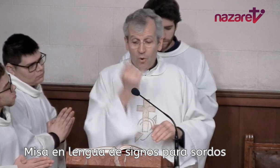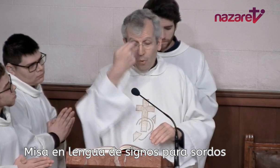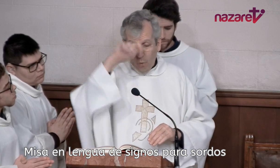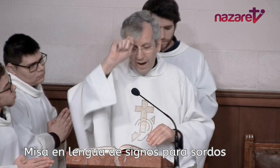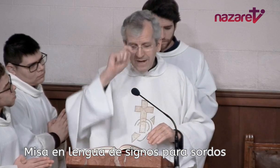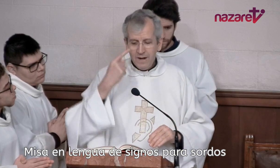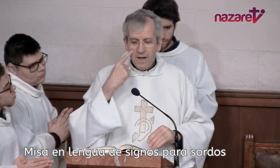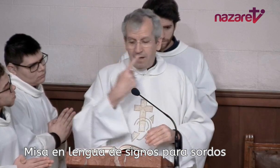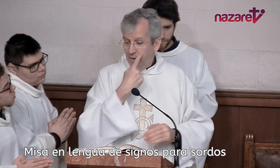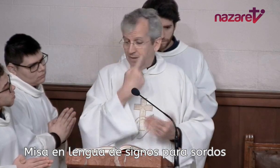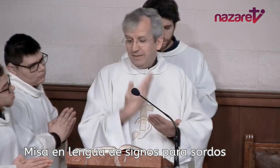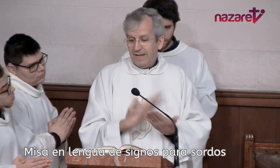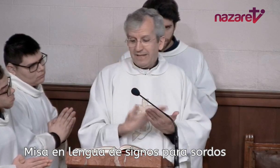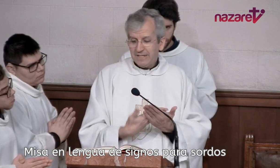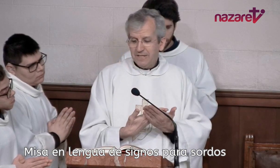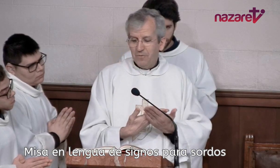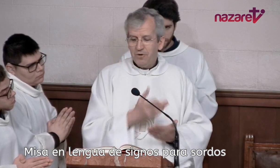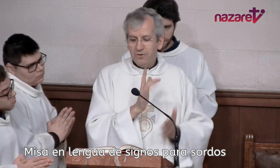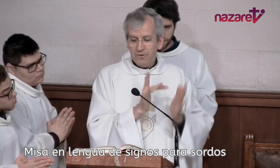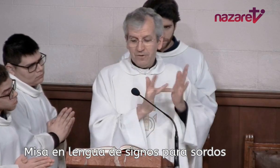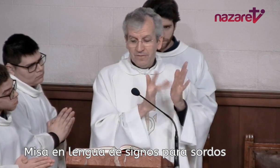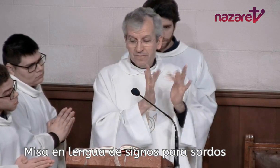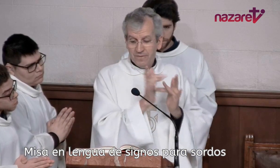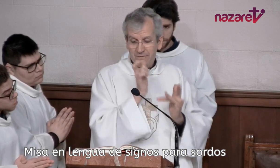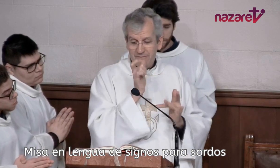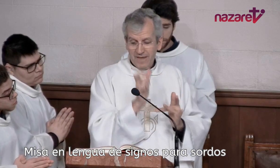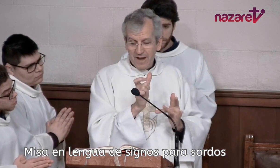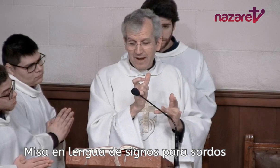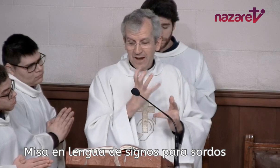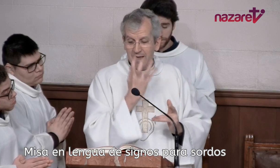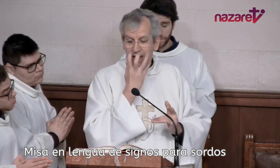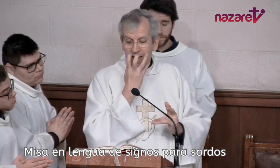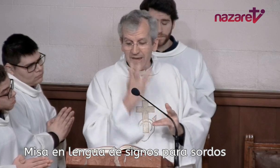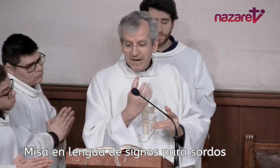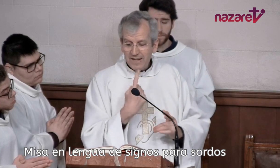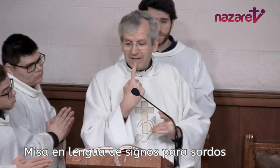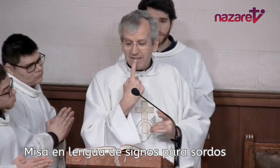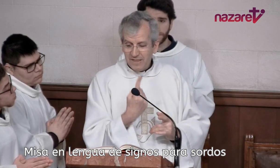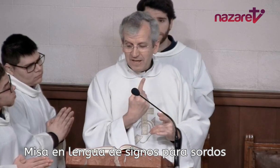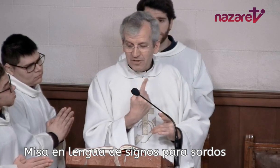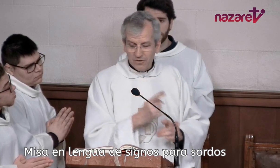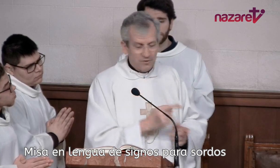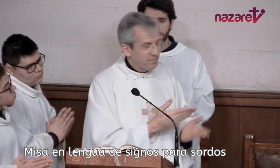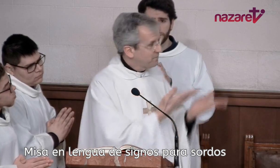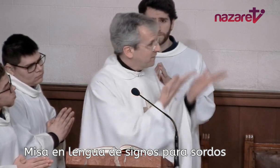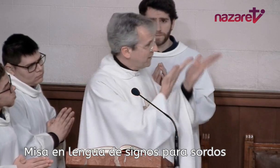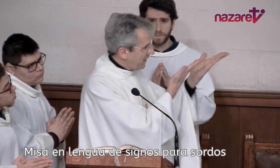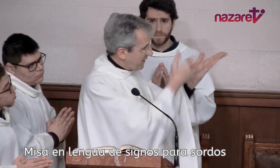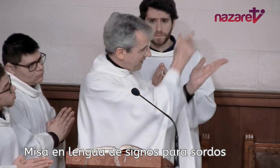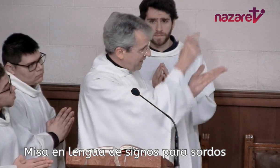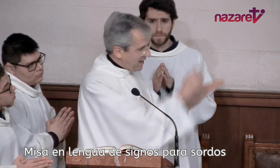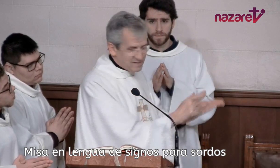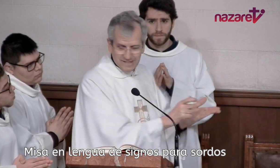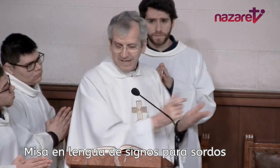Juan da testimonio de él, y grita diciendo, este